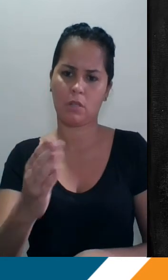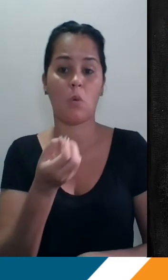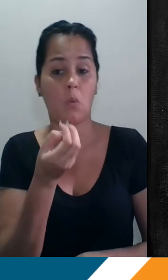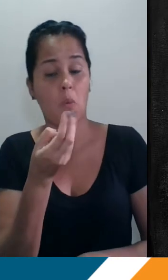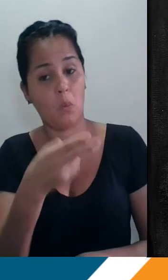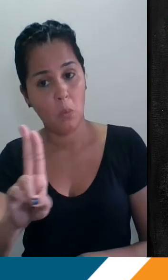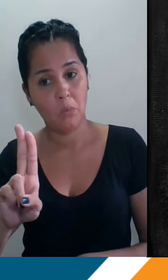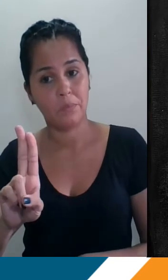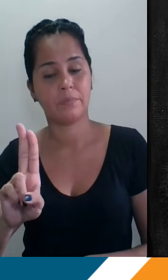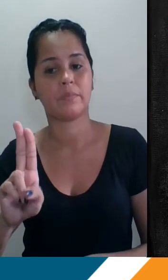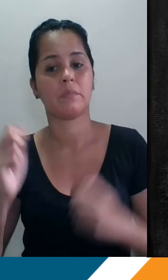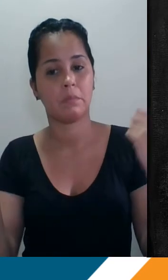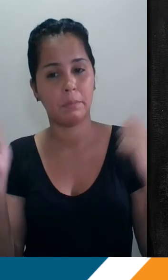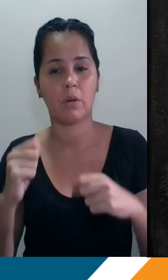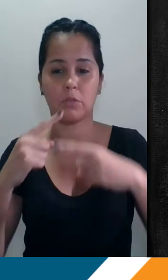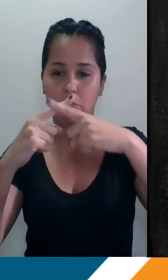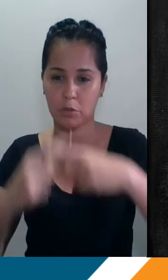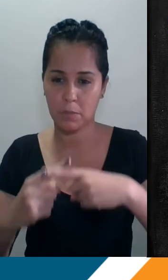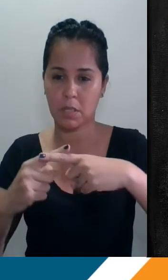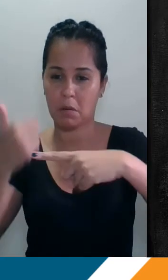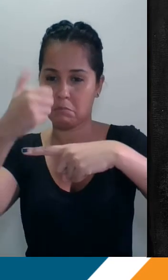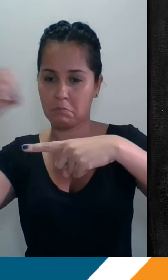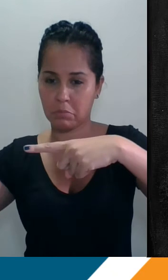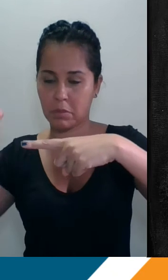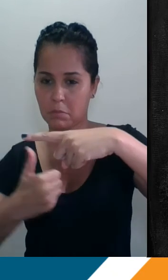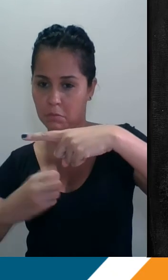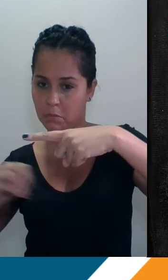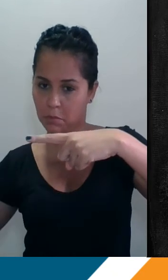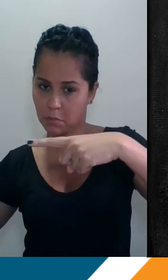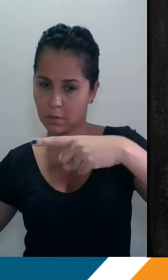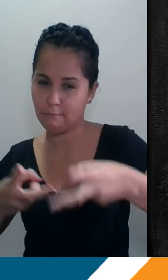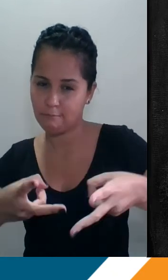então, se eu multiplicar em cima e embaixo por 100, repara que